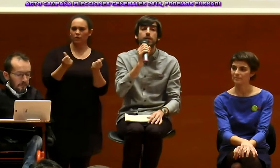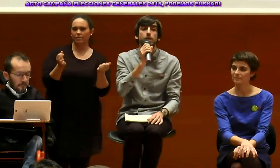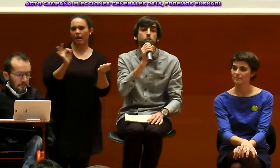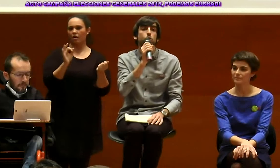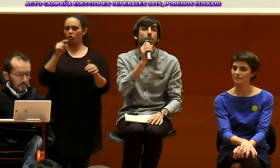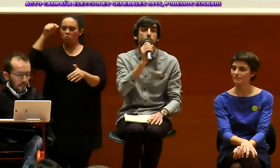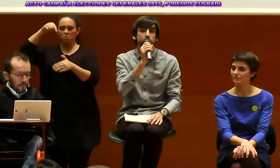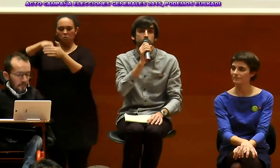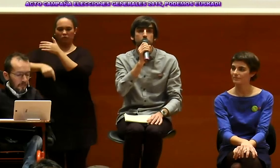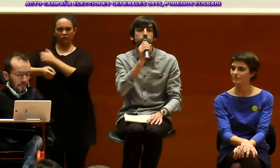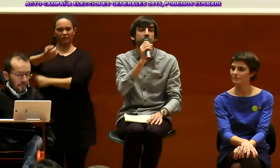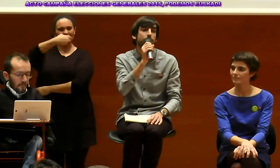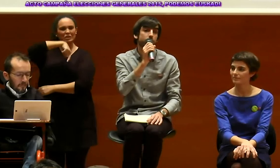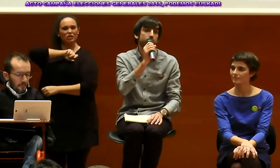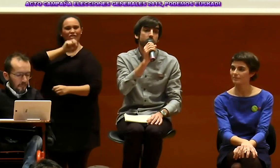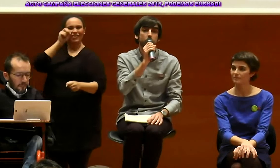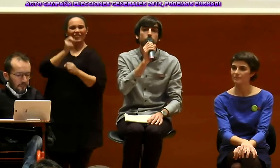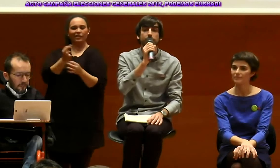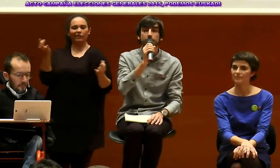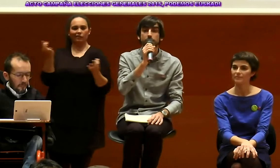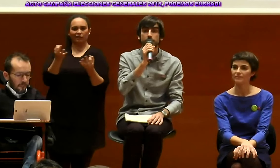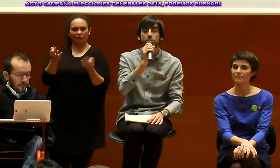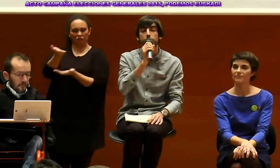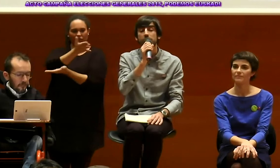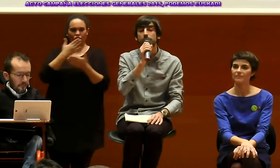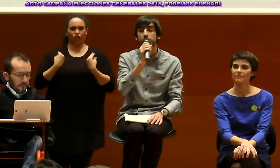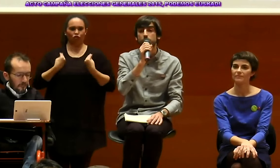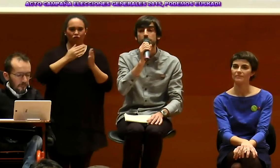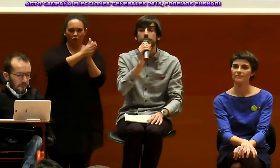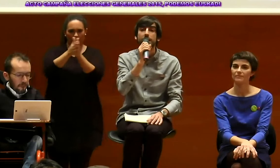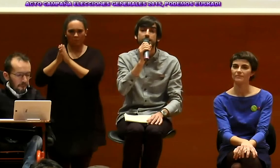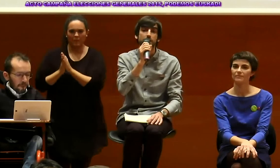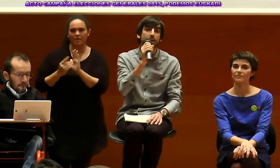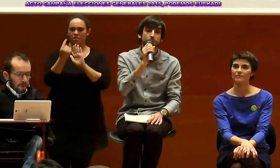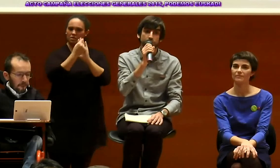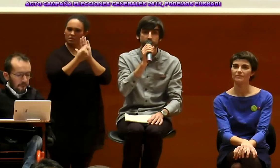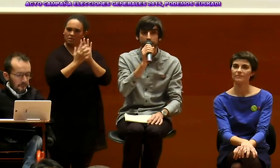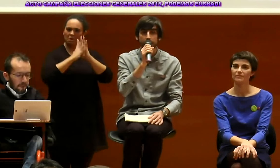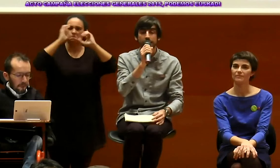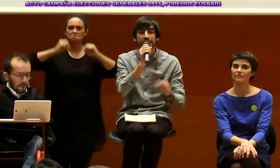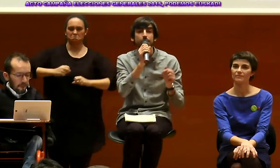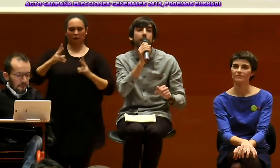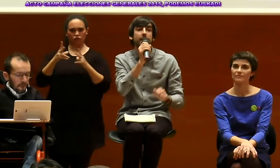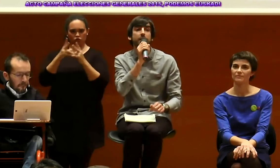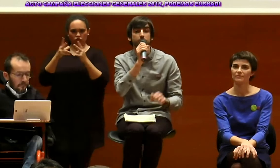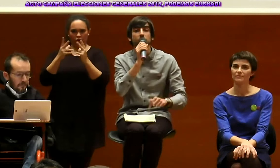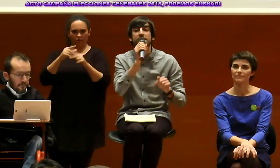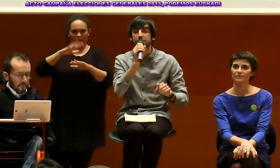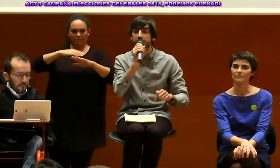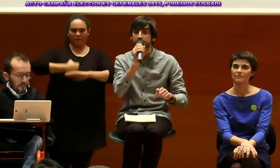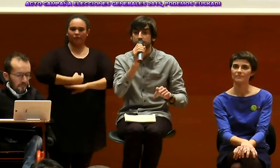allá. Nos jugamos los fundamentos de la convivencia, los fundamentos y pilares del pacto social que va a